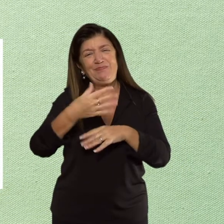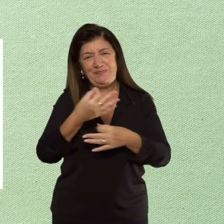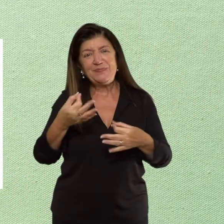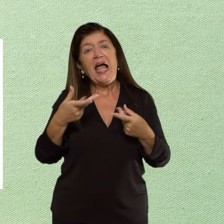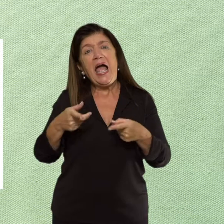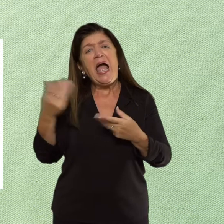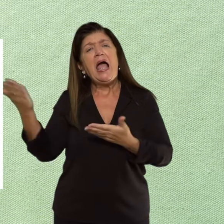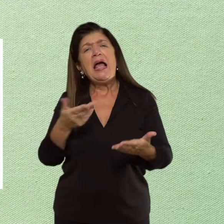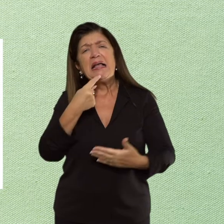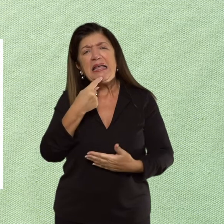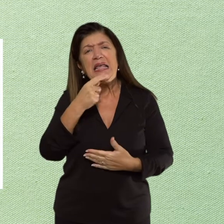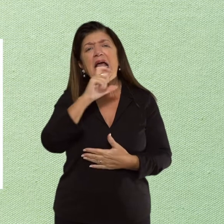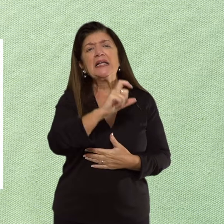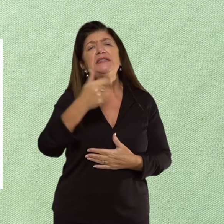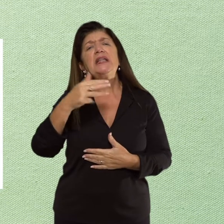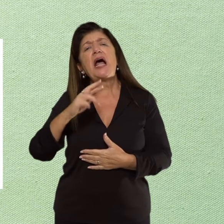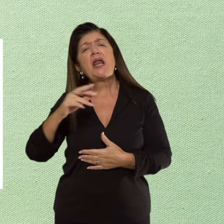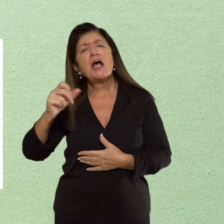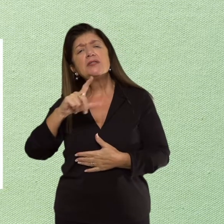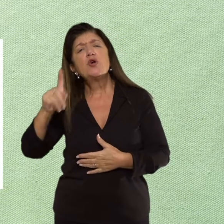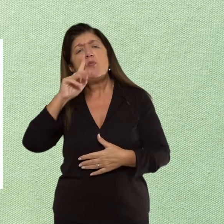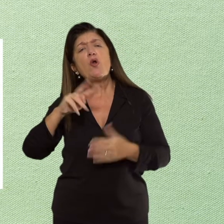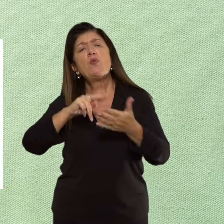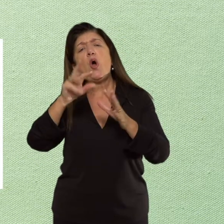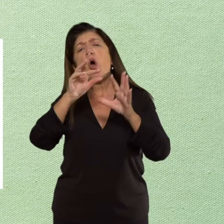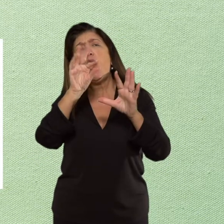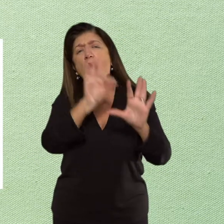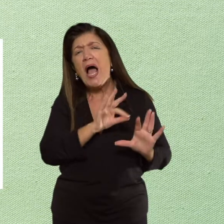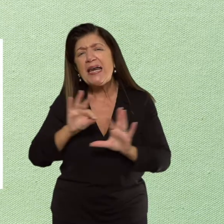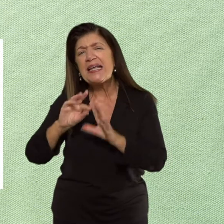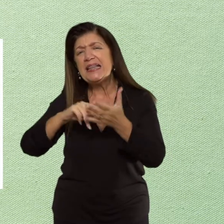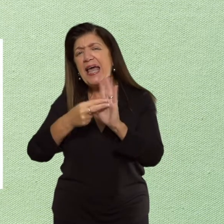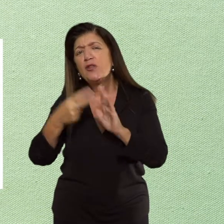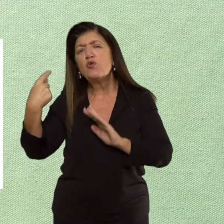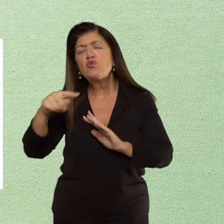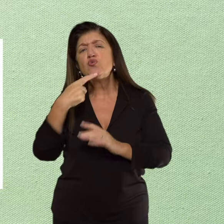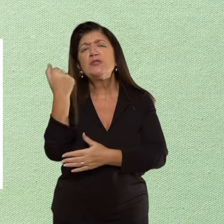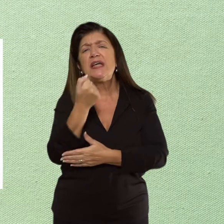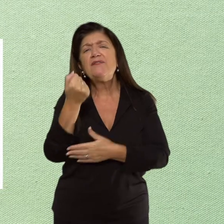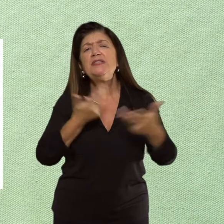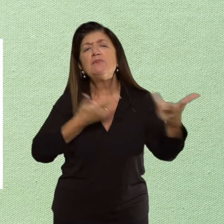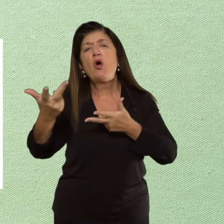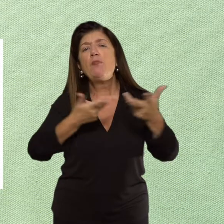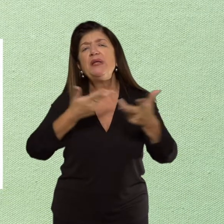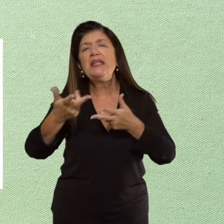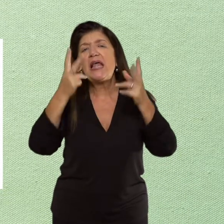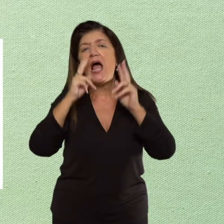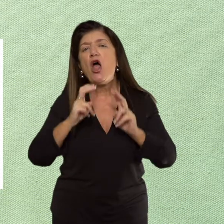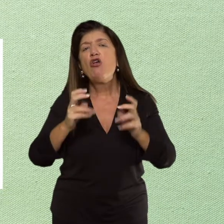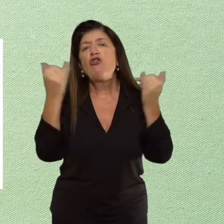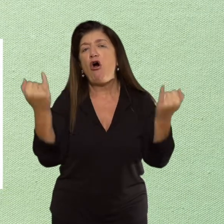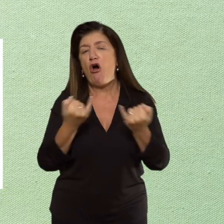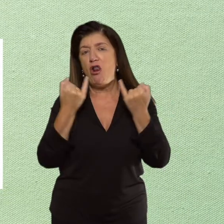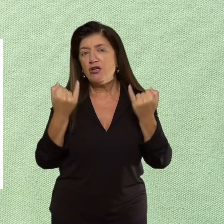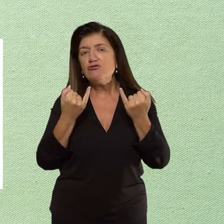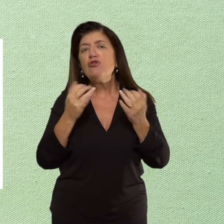dalla divisione delle infrastrutture e mobilità, servizio mobilità dolce. Quest'oggi tratteremo di argomenti circa la mobilità dolce